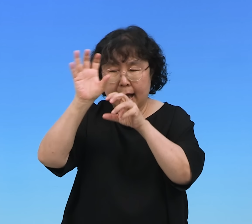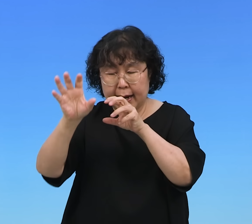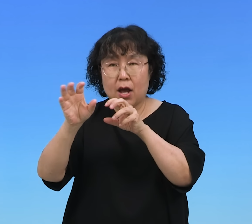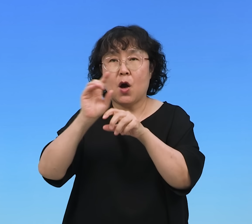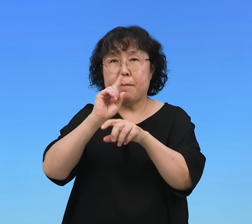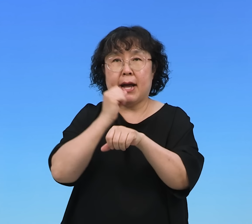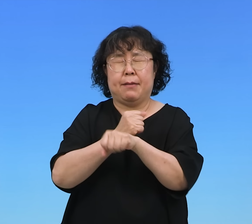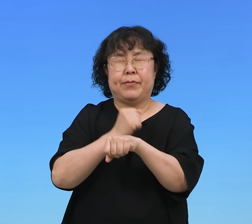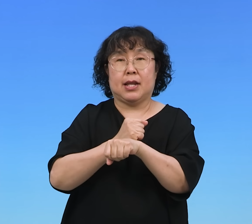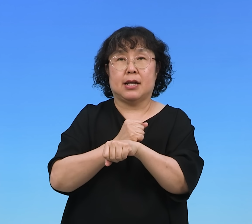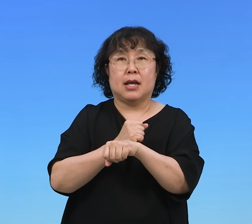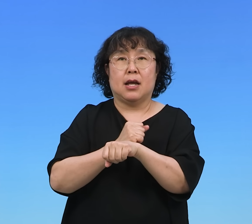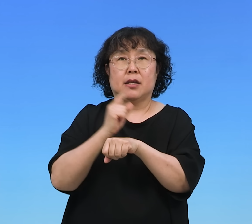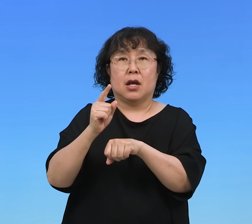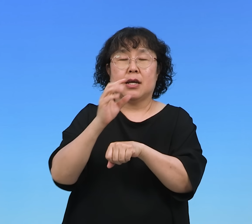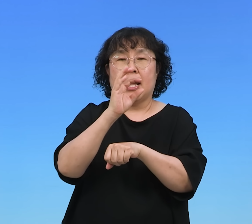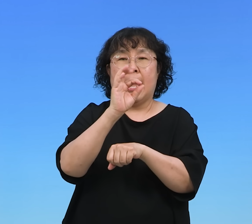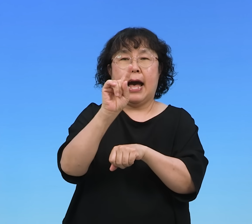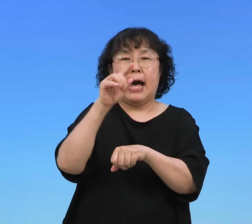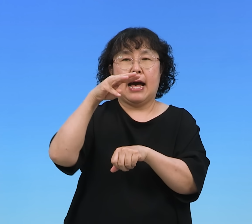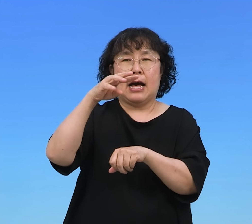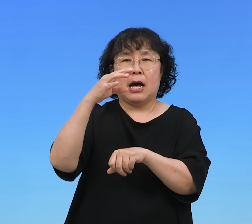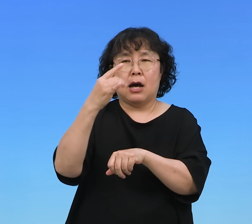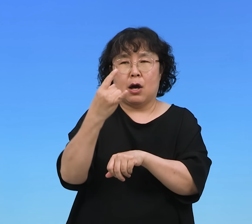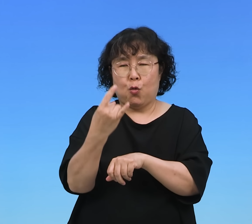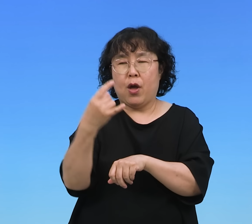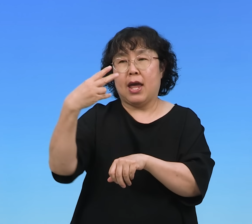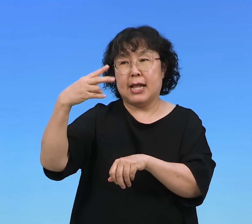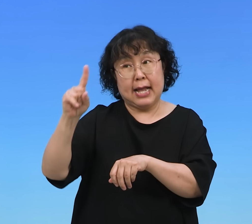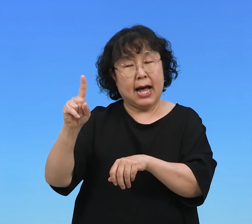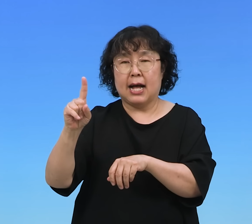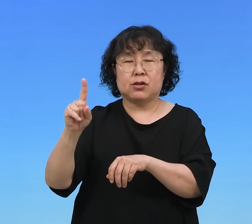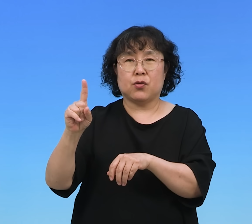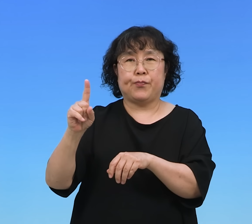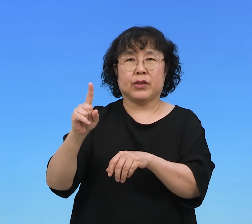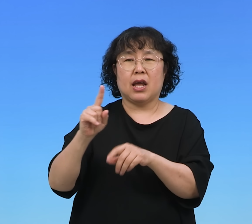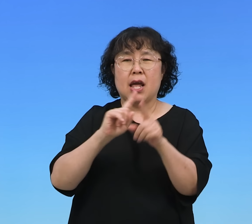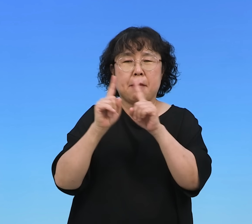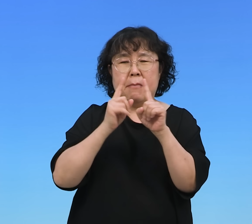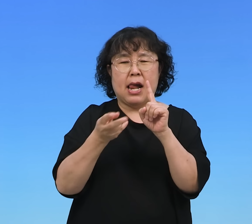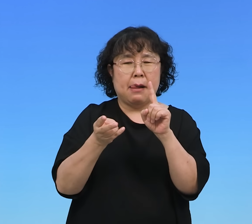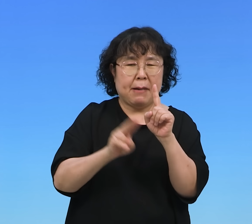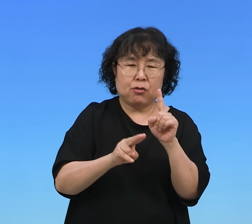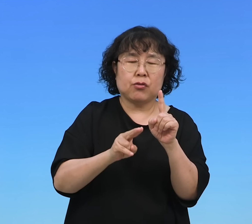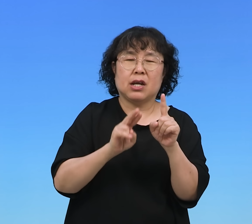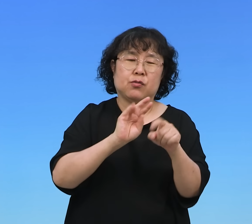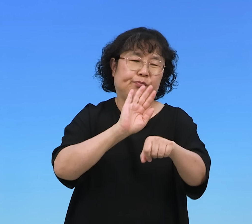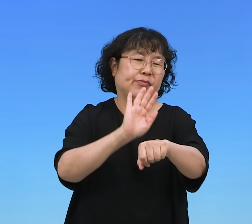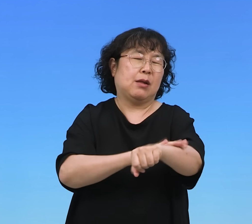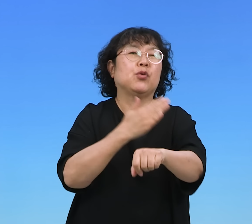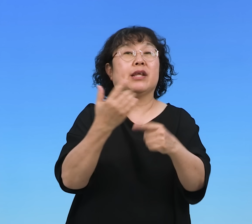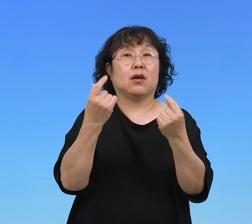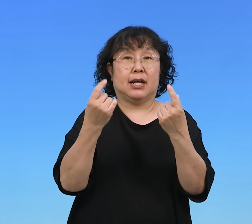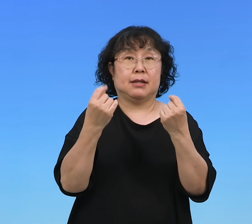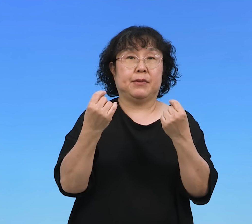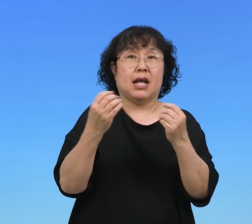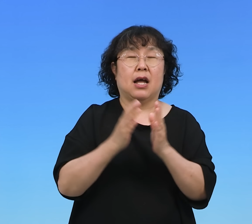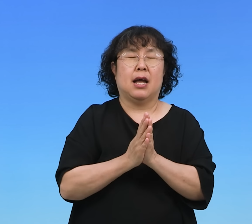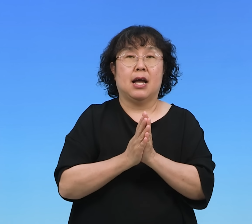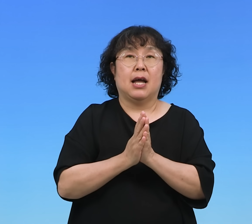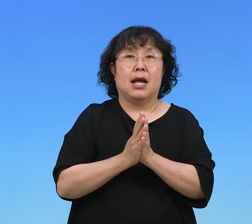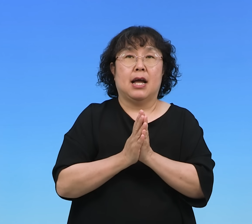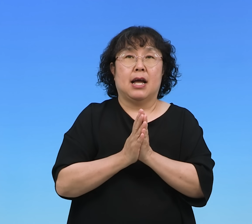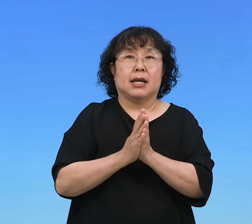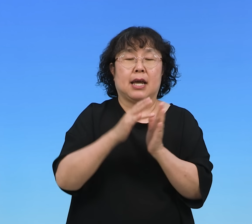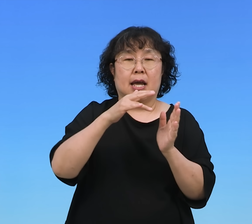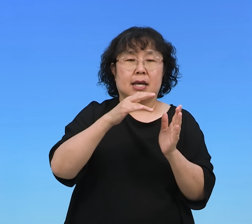아뢰여 이르되, 이 번역은요 썩 잘된 번역이라 할 수 없습니다. 왜냐하니까 여기 나오는 아뢰다, 이게